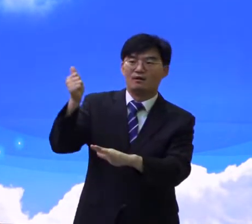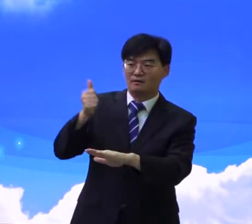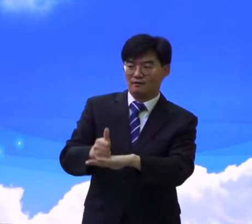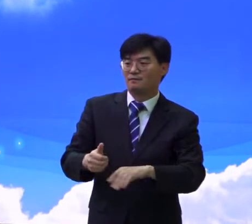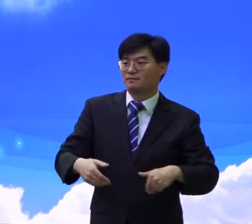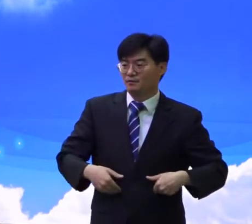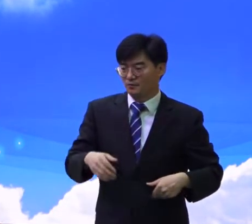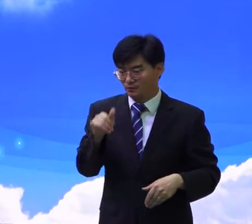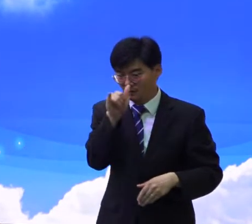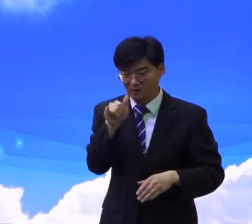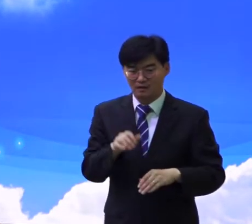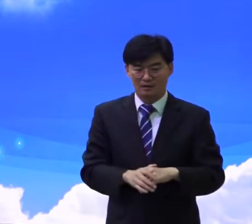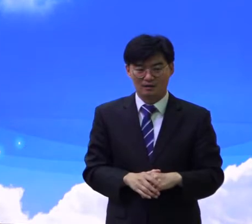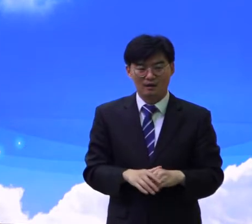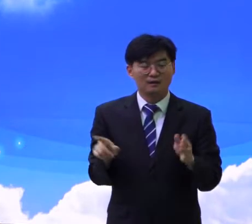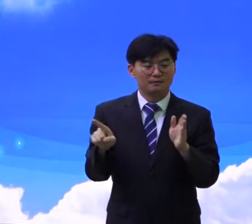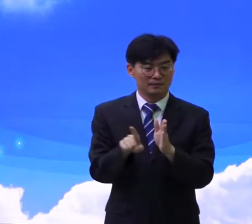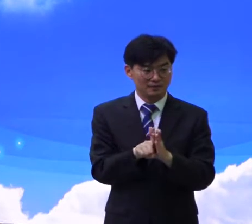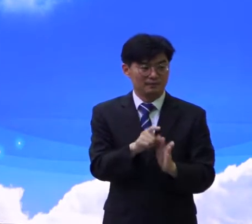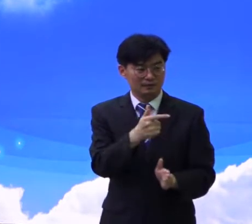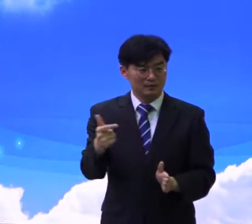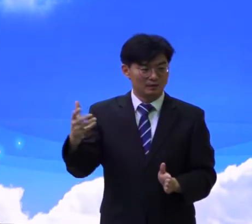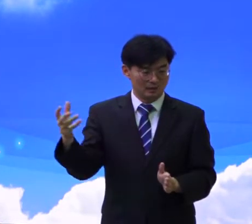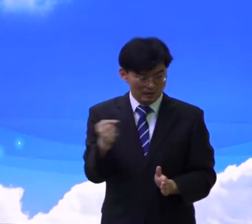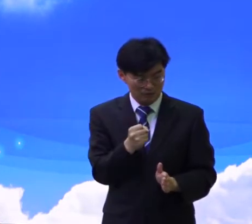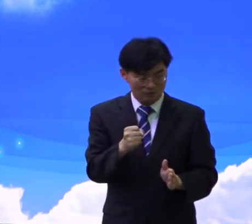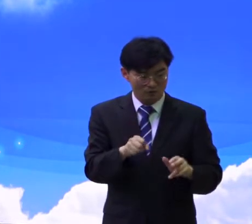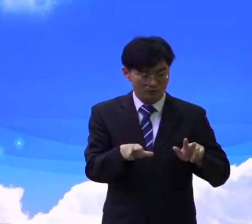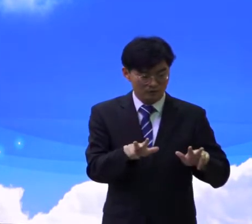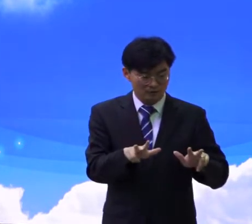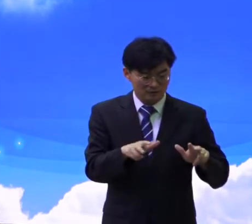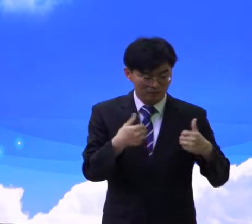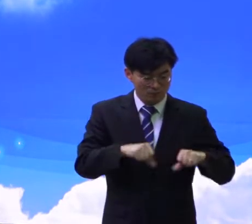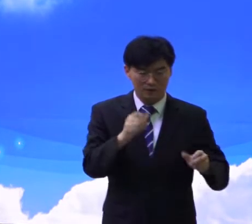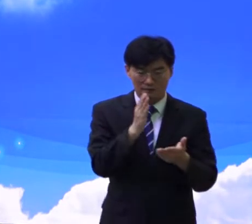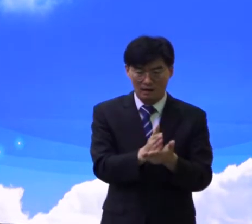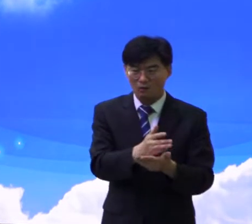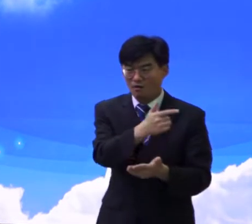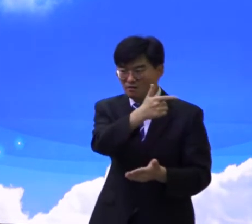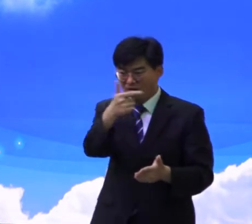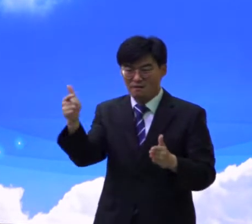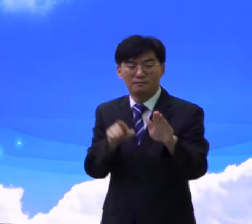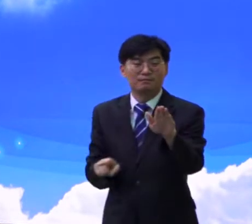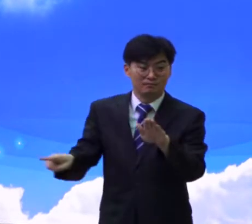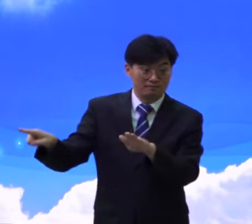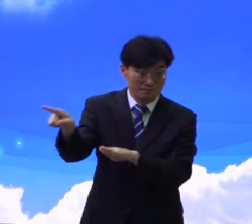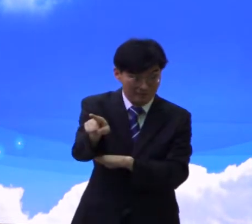나아가는 믿음의 큰 용사의 삶 되기를 주님의 이름으로 축복합니다.